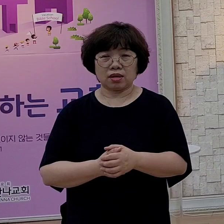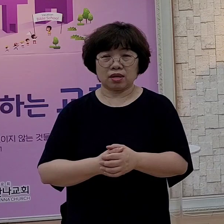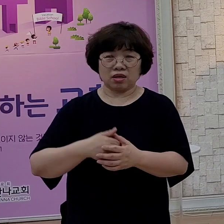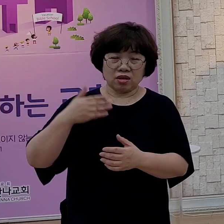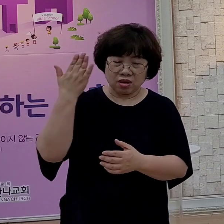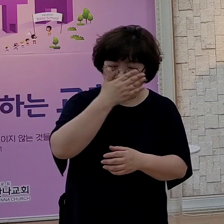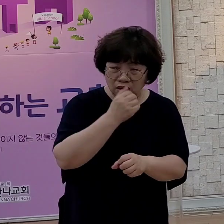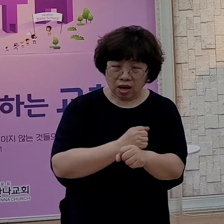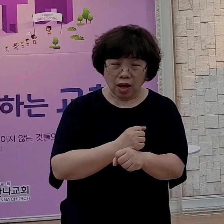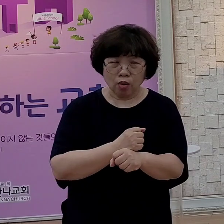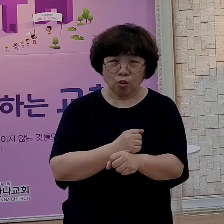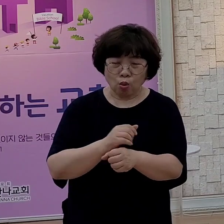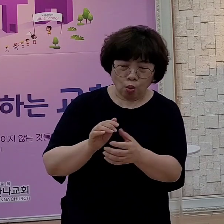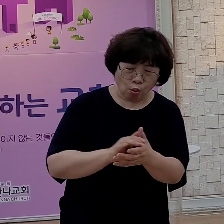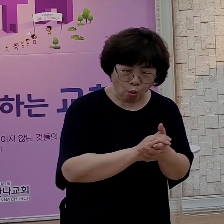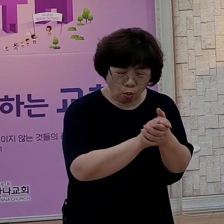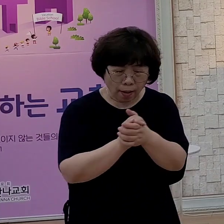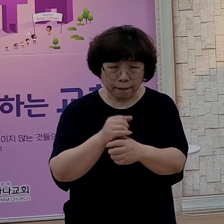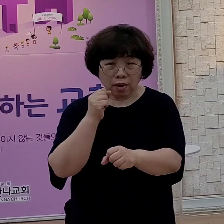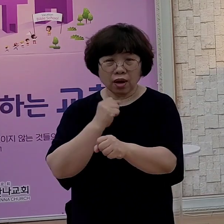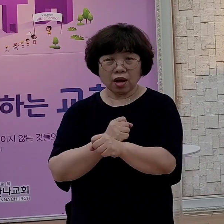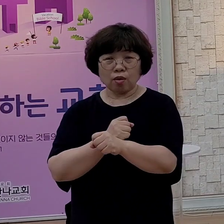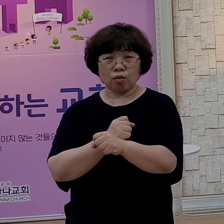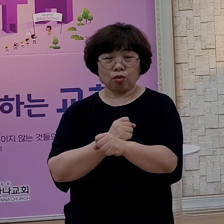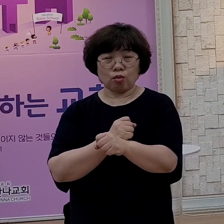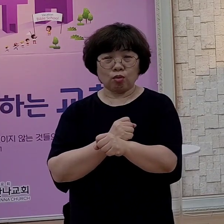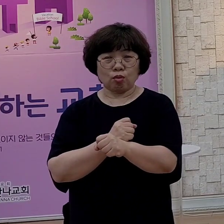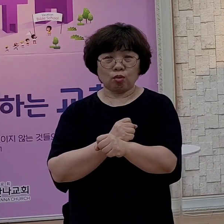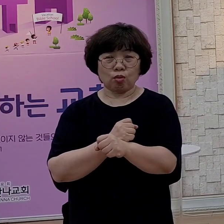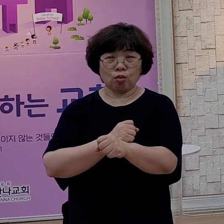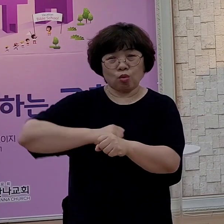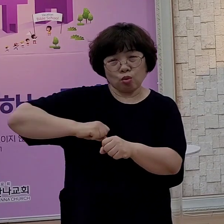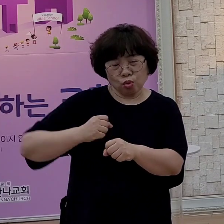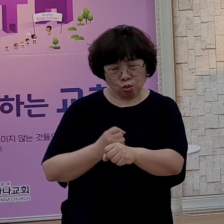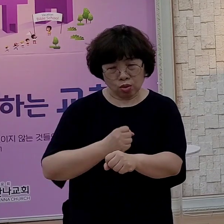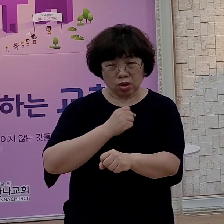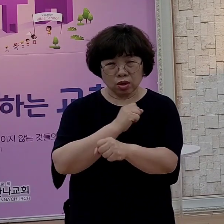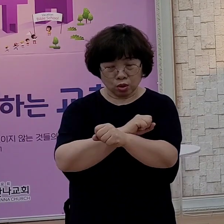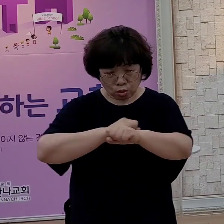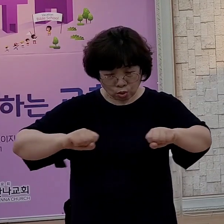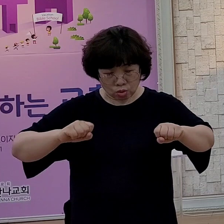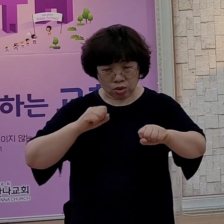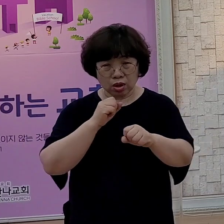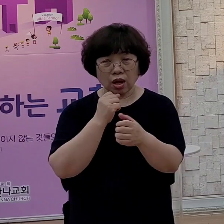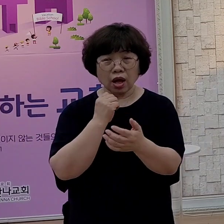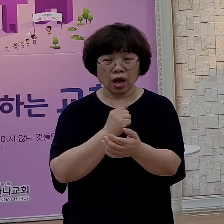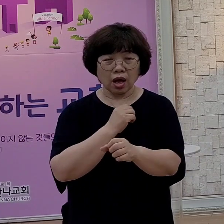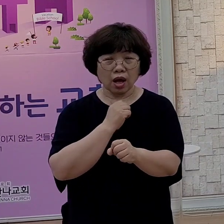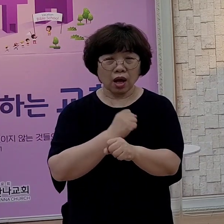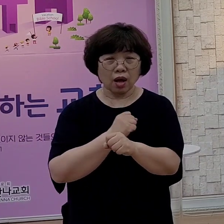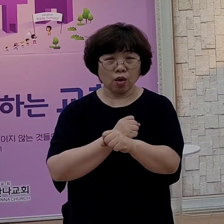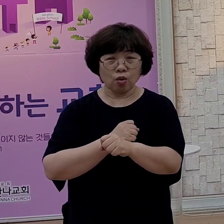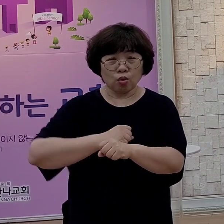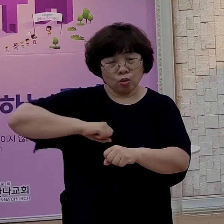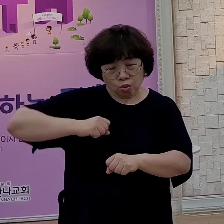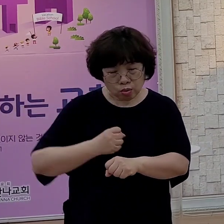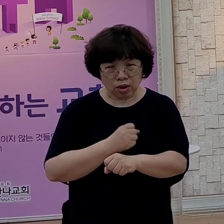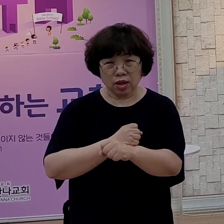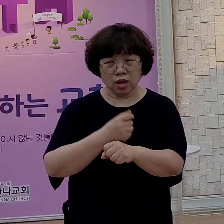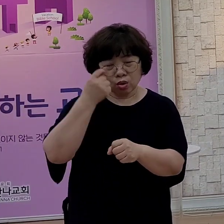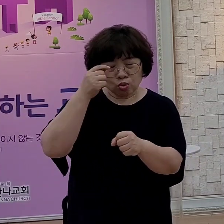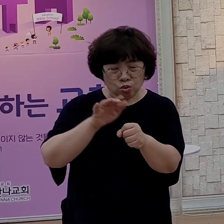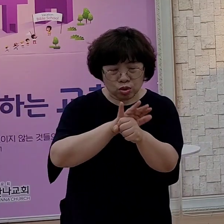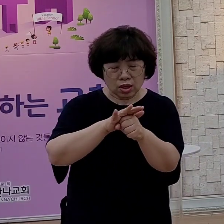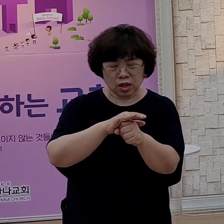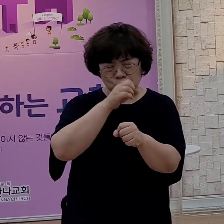성결하고 화평하며 관용하고 양순하며 긍휼과